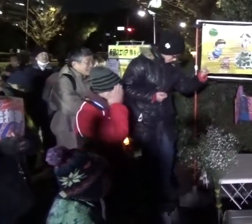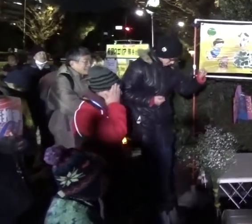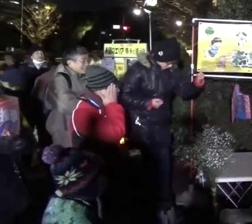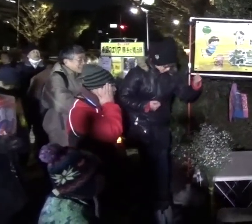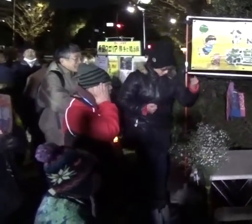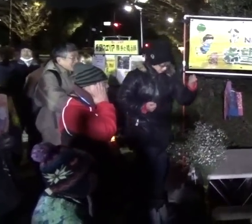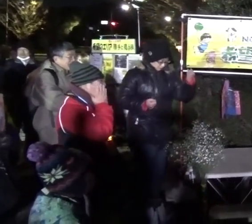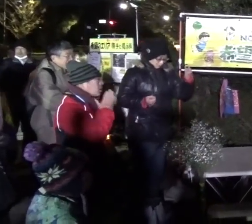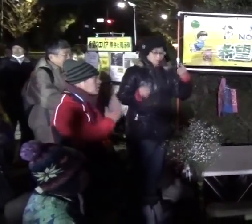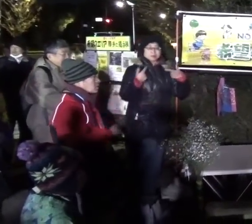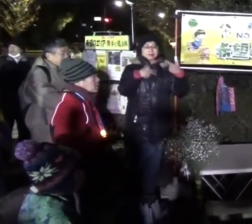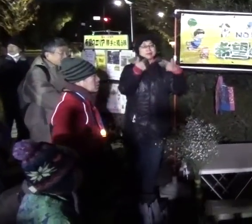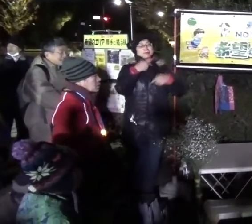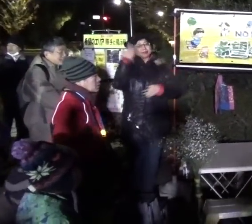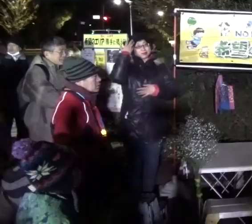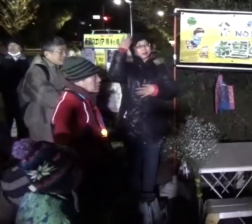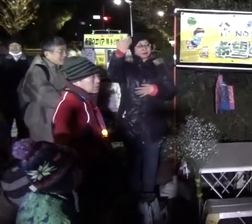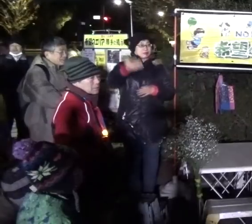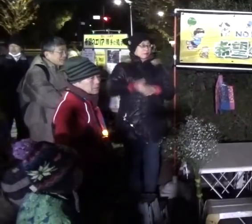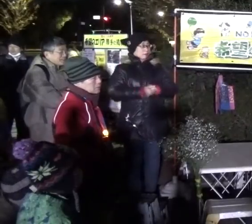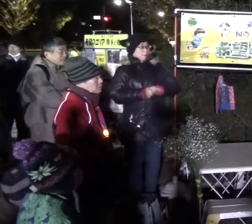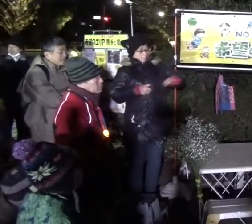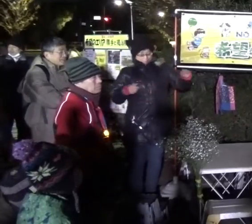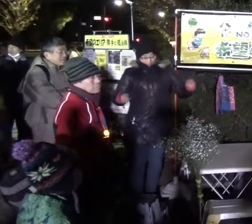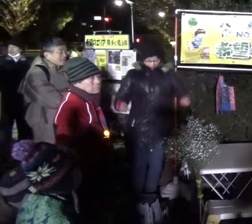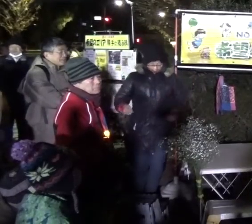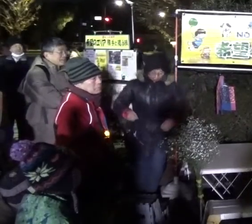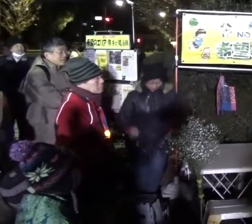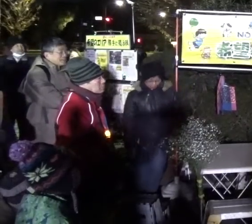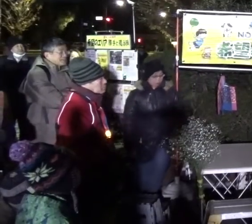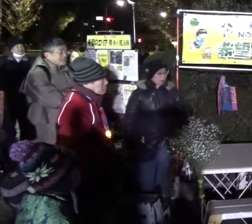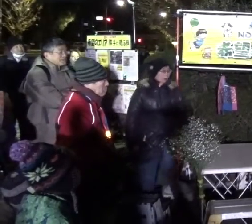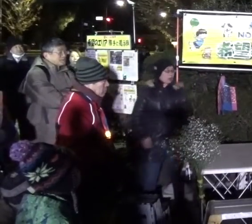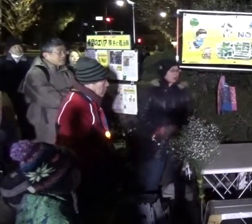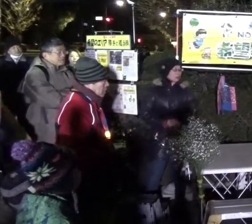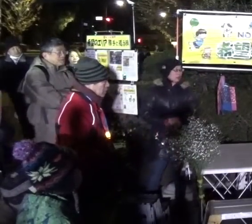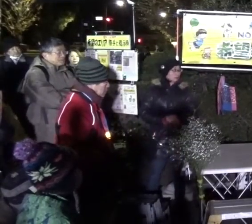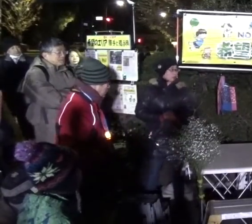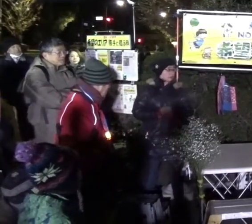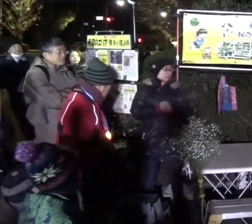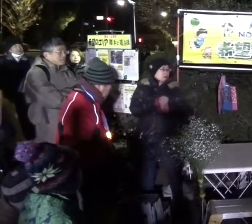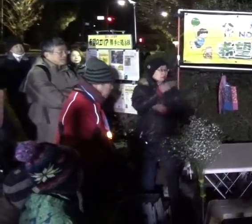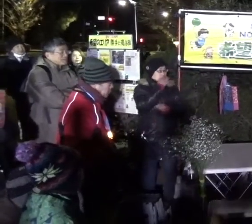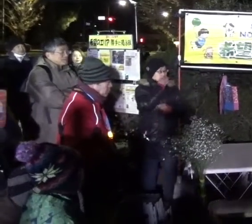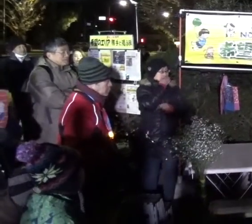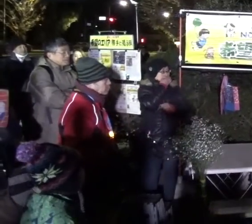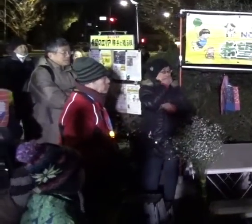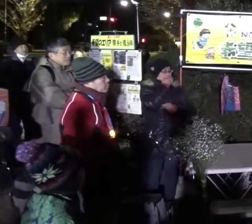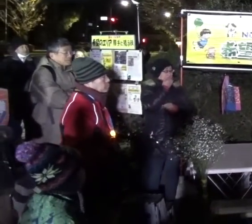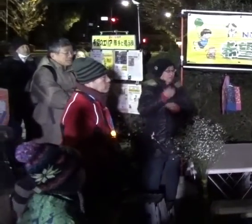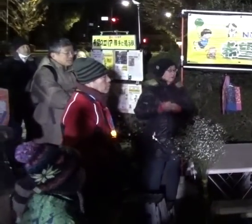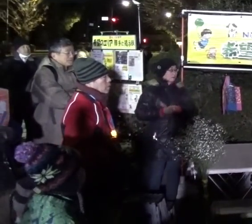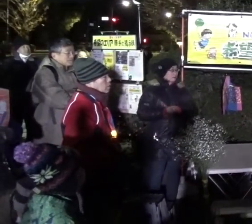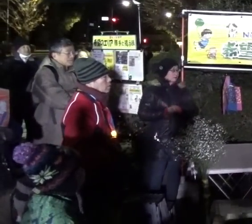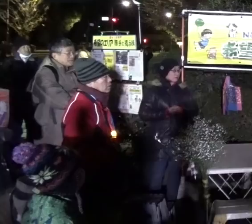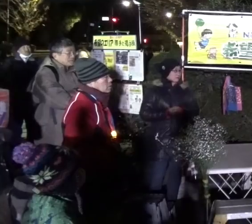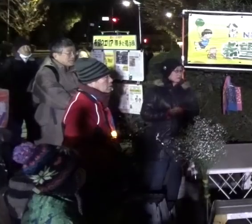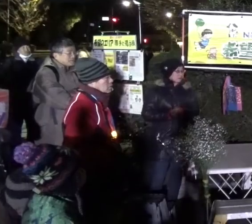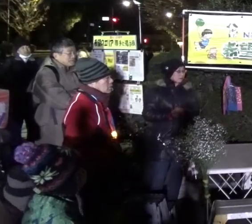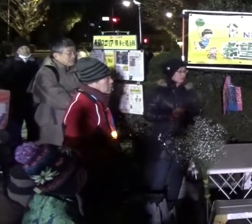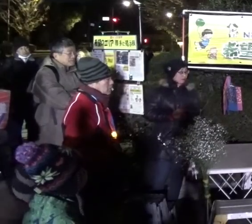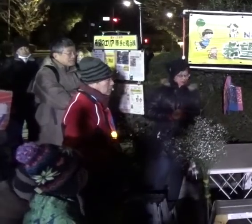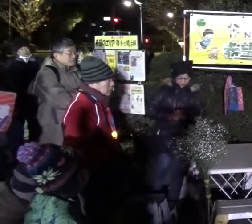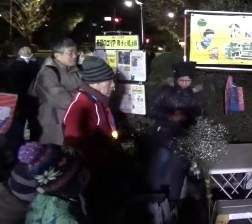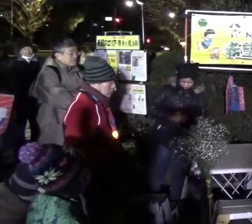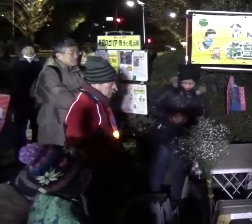ら頑張ってました。 ね、では、埼玉からまたお二人おいでになってますんで、 上本さん、 ね、一緒に上がっていただきたいと思